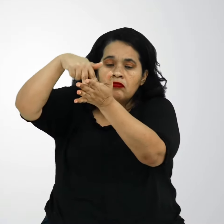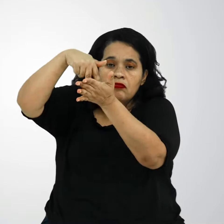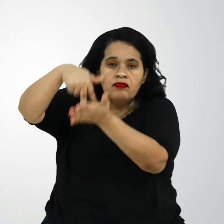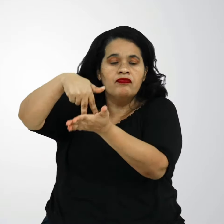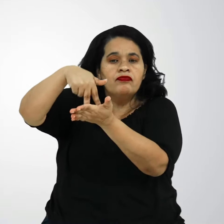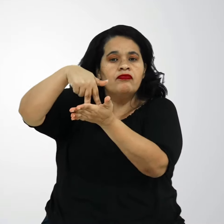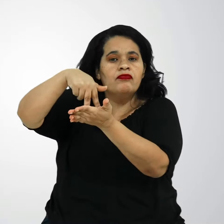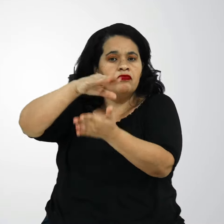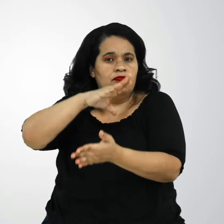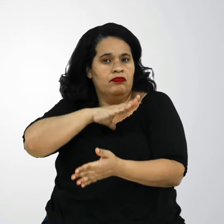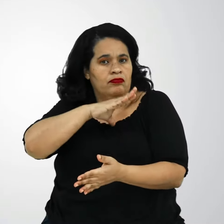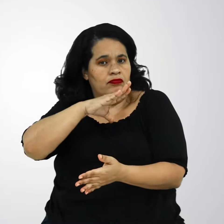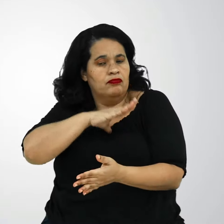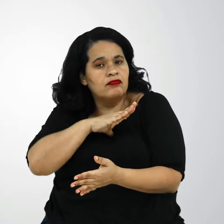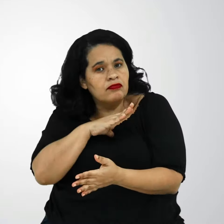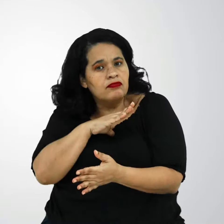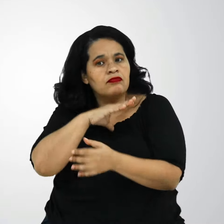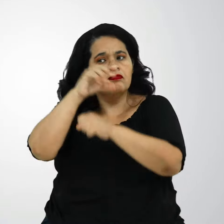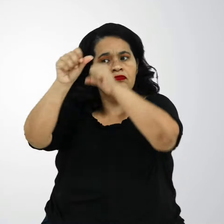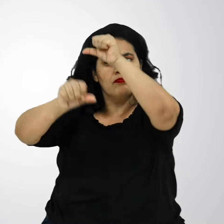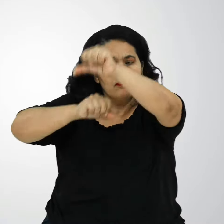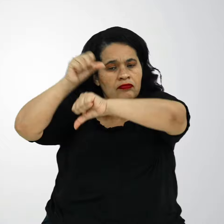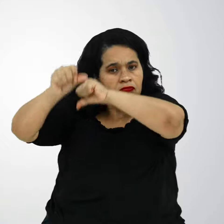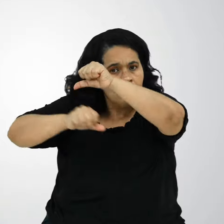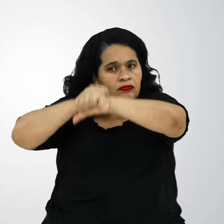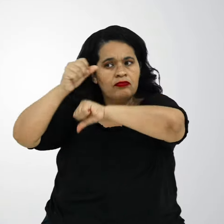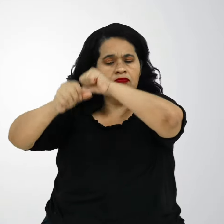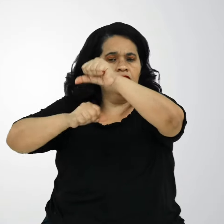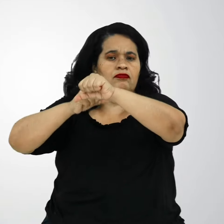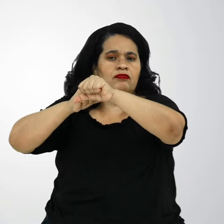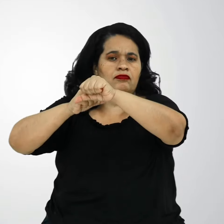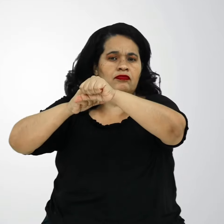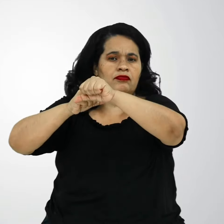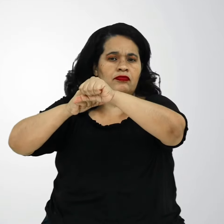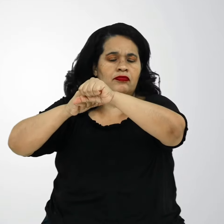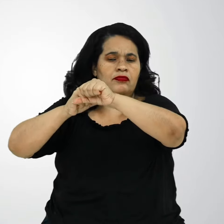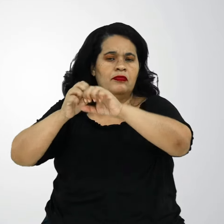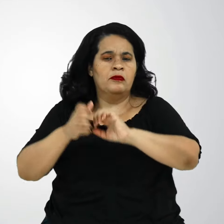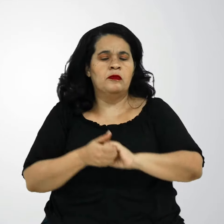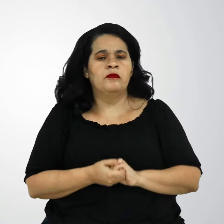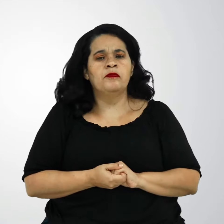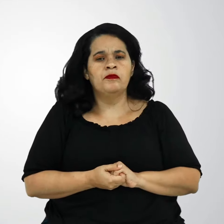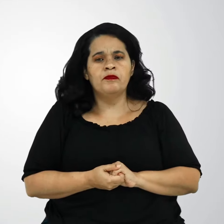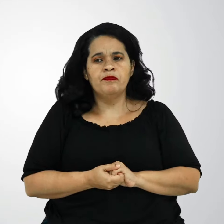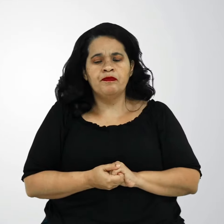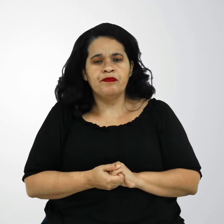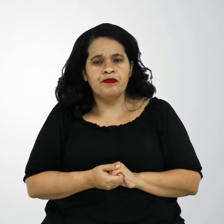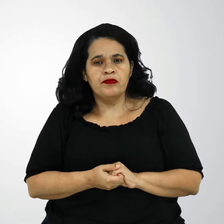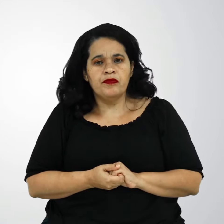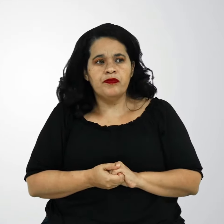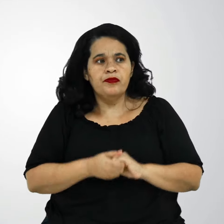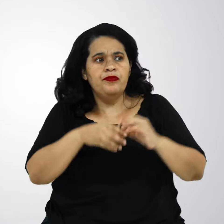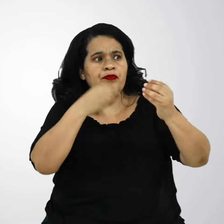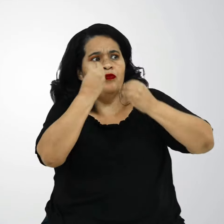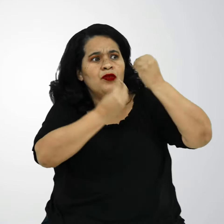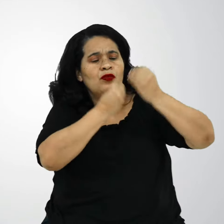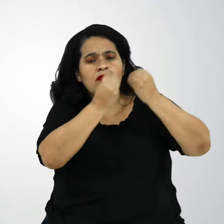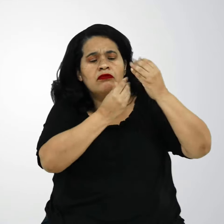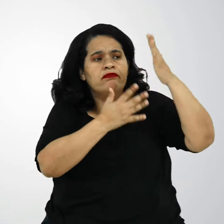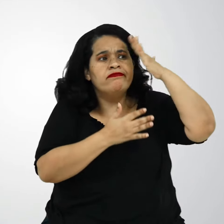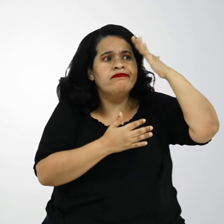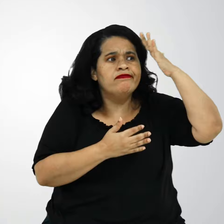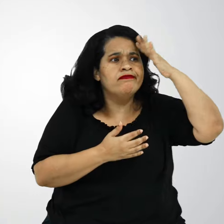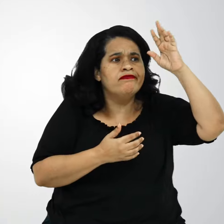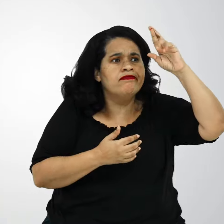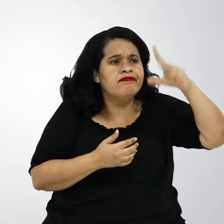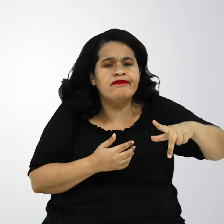a cidade está sendo refeita, sendo reconstruída. Então, não tem como você entender que